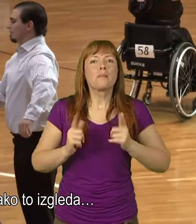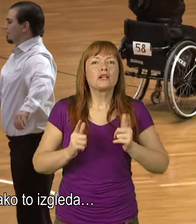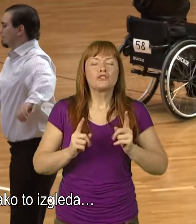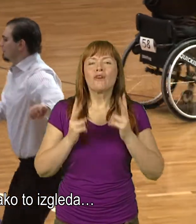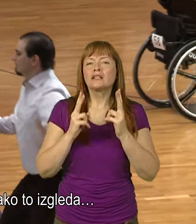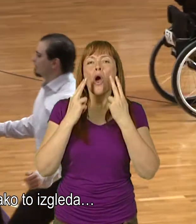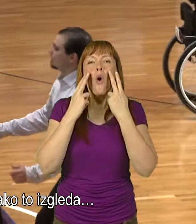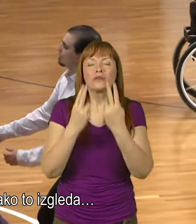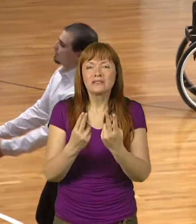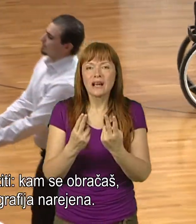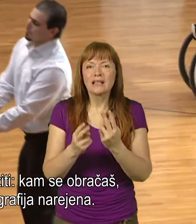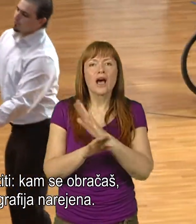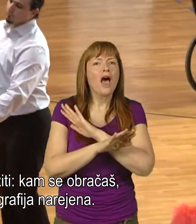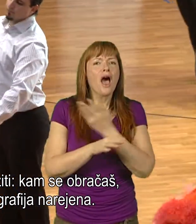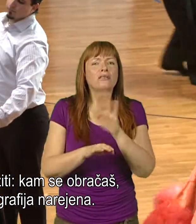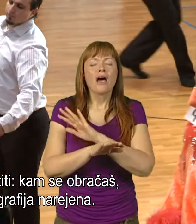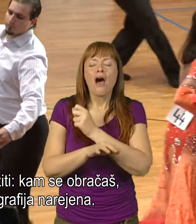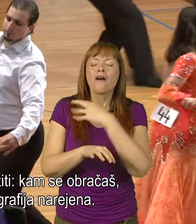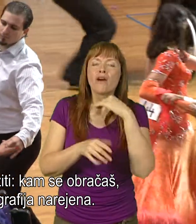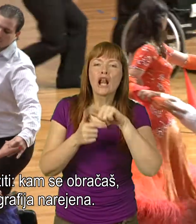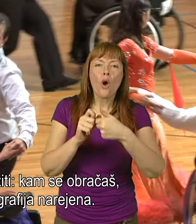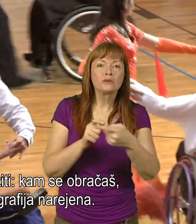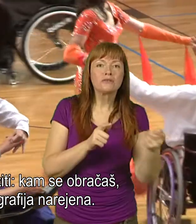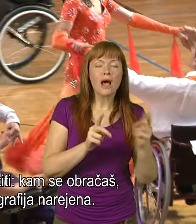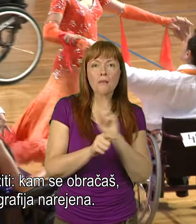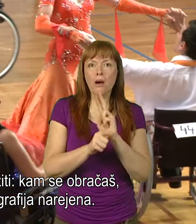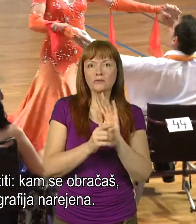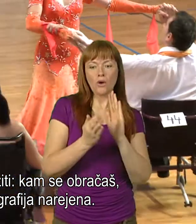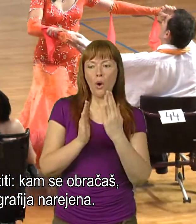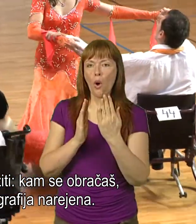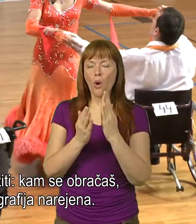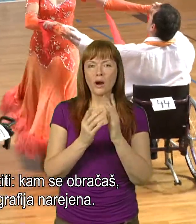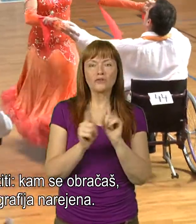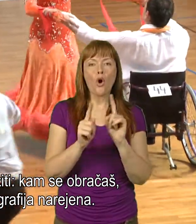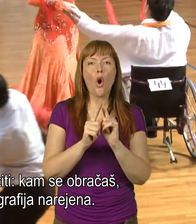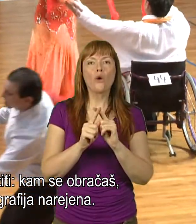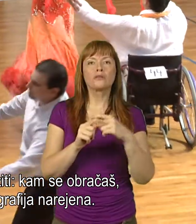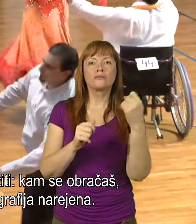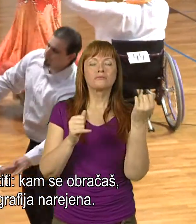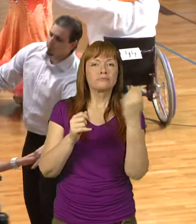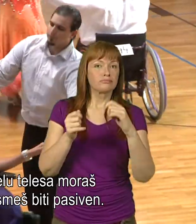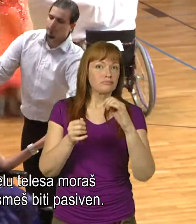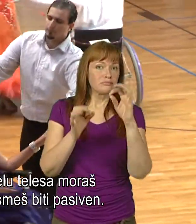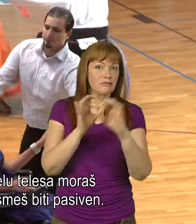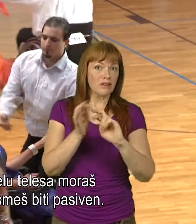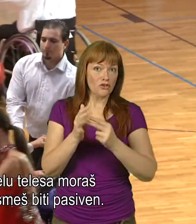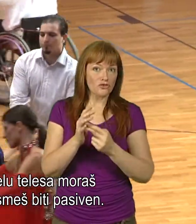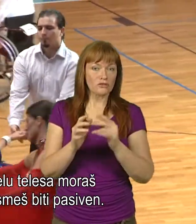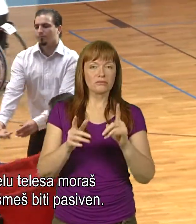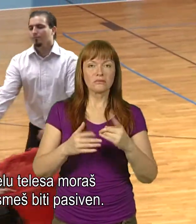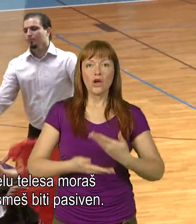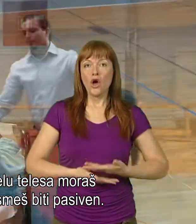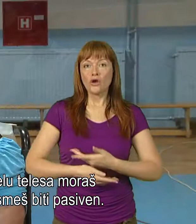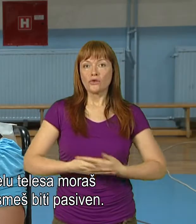to izgleda. Na vse moraš paziti, kam se obračaš, kakor je koreografija narejena. V zgornjem delu telesa moraš